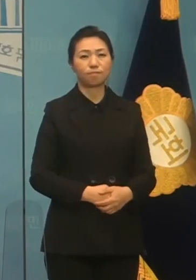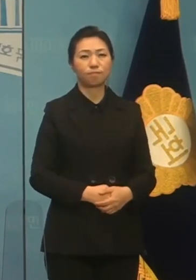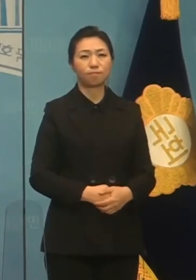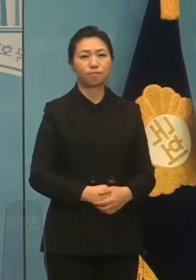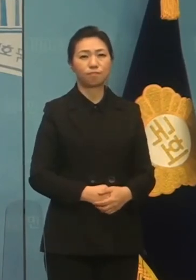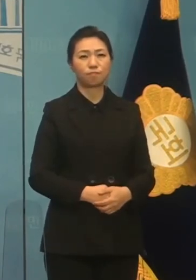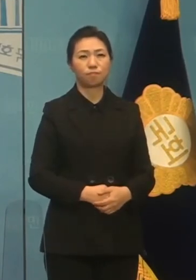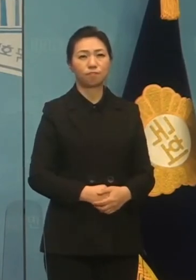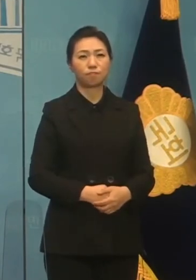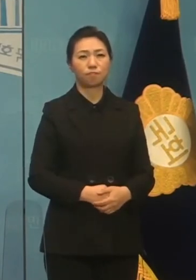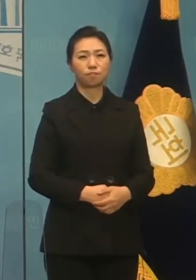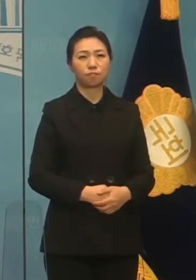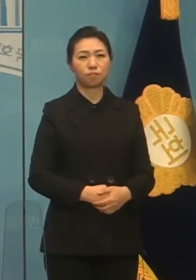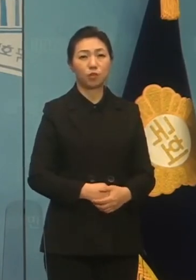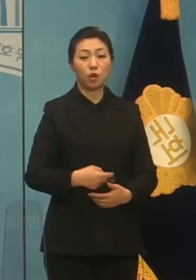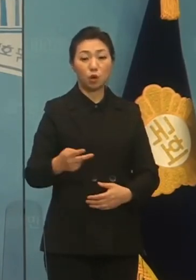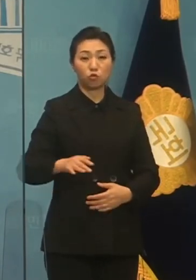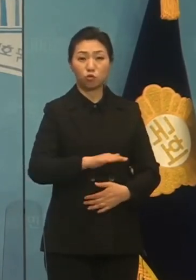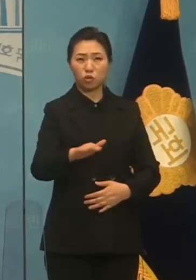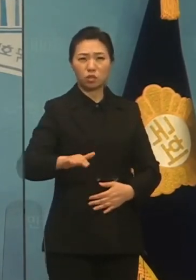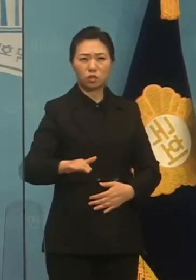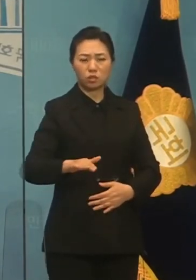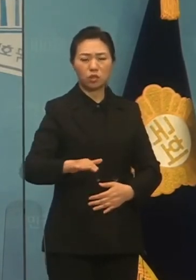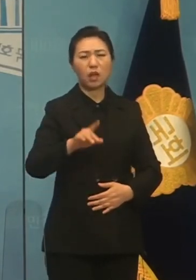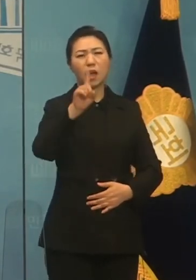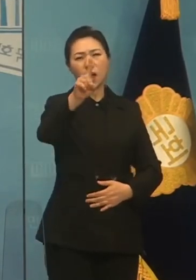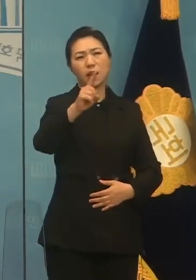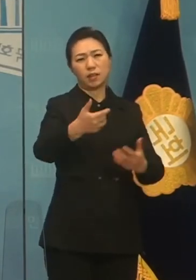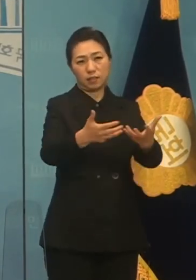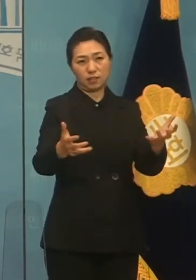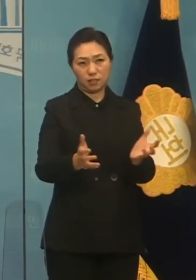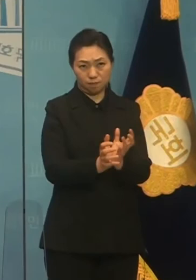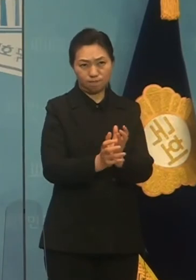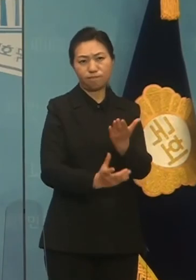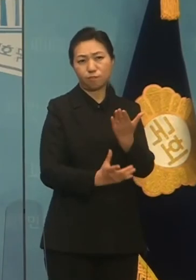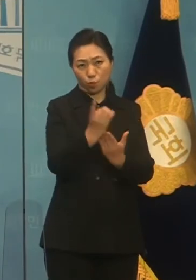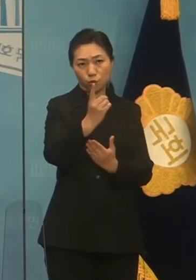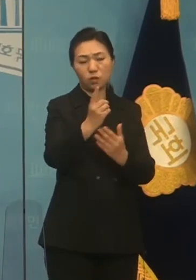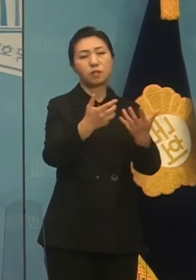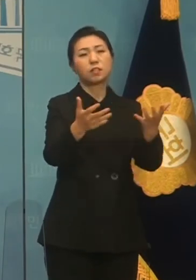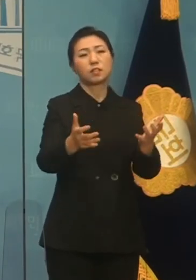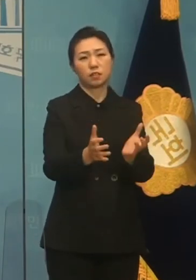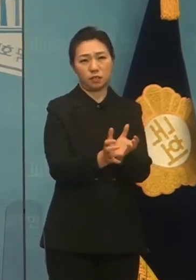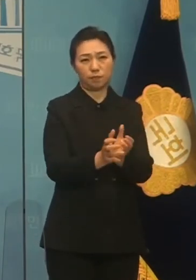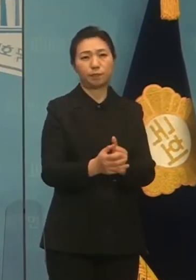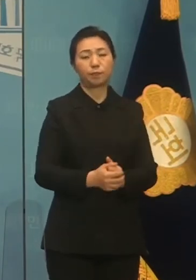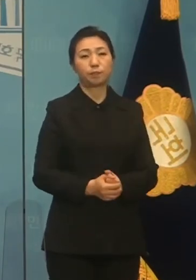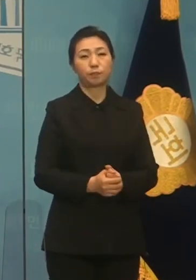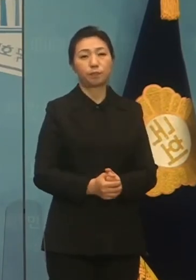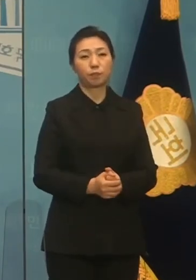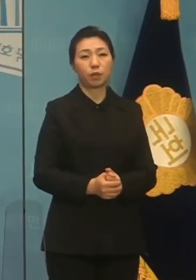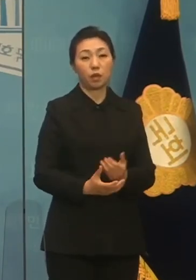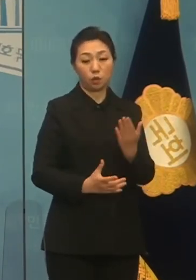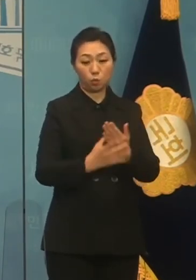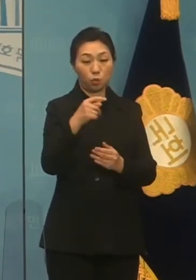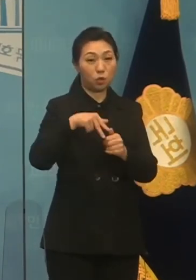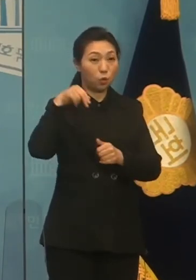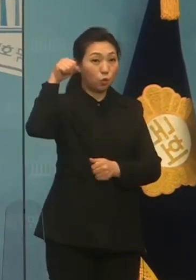우리는 한몸이고 원팀입니다. 저는 단일 후보가